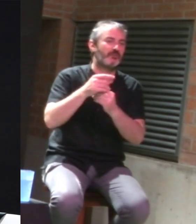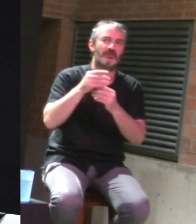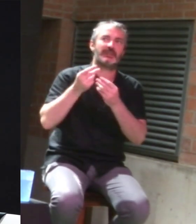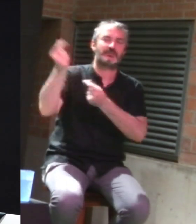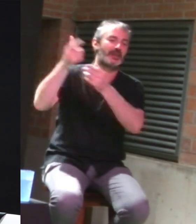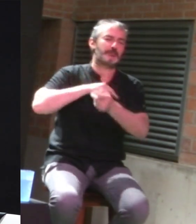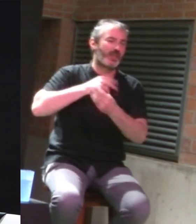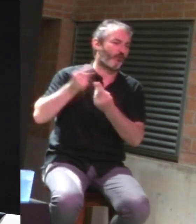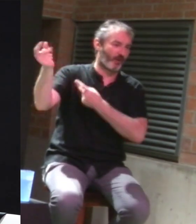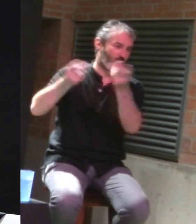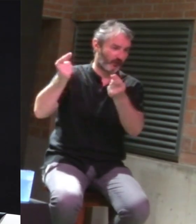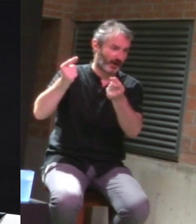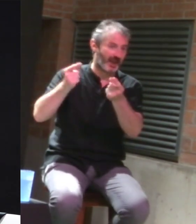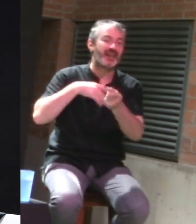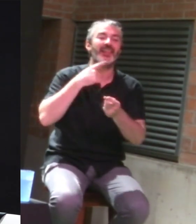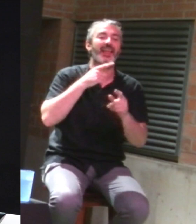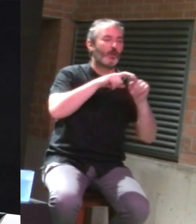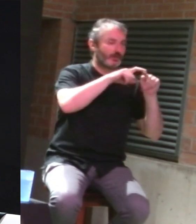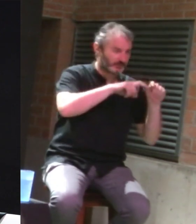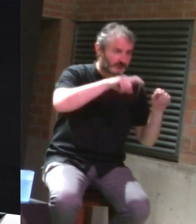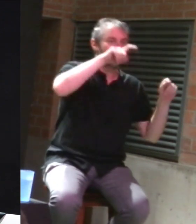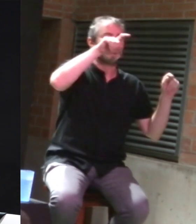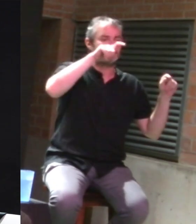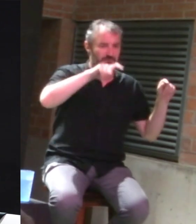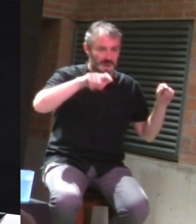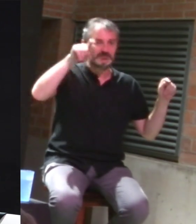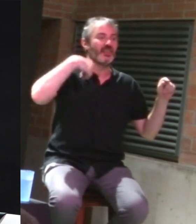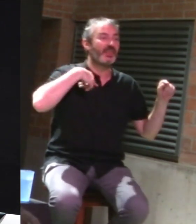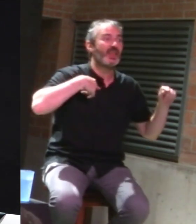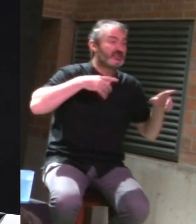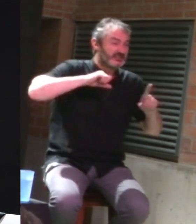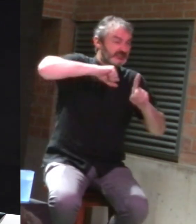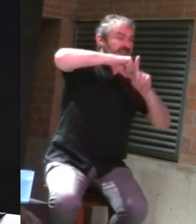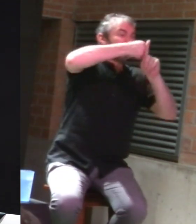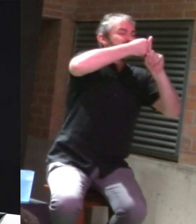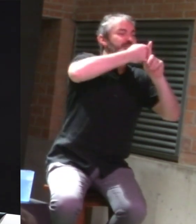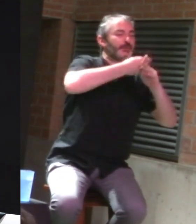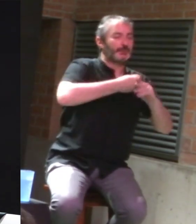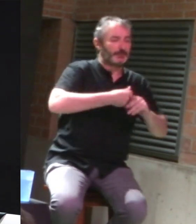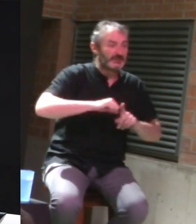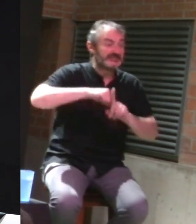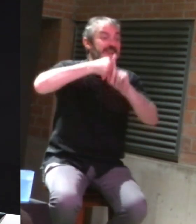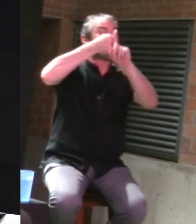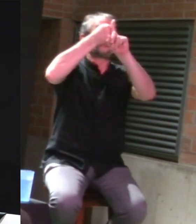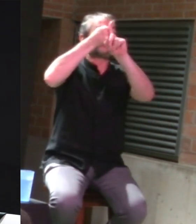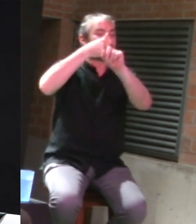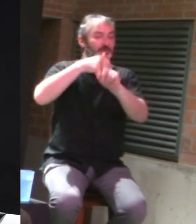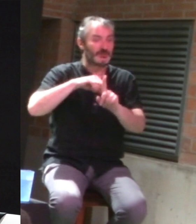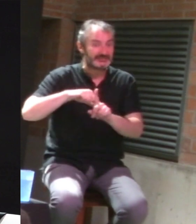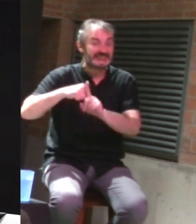O sigui, contínuament hi ha jornades de repressió contra aquells i aquelles que gosen